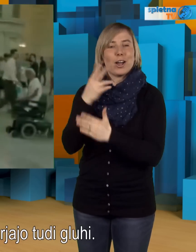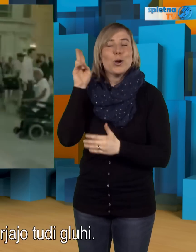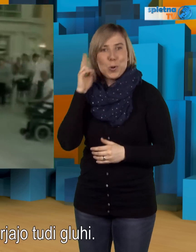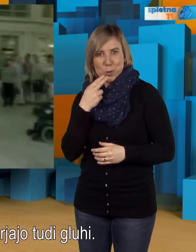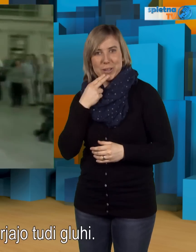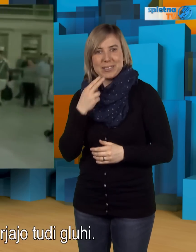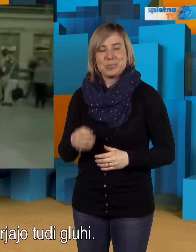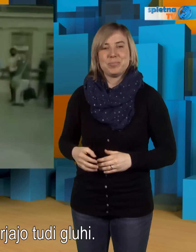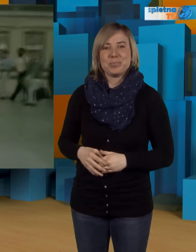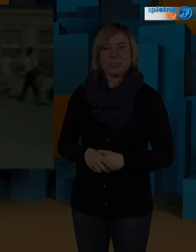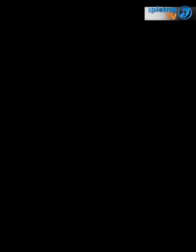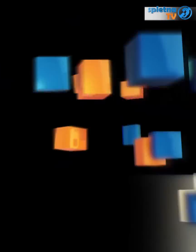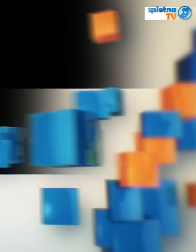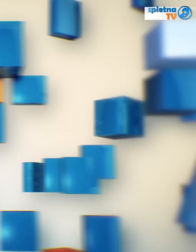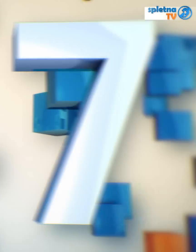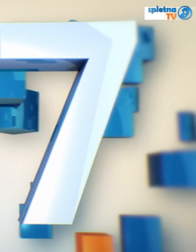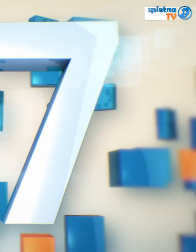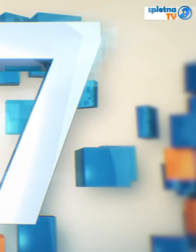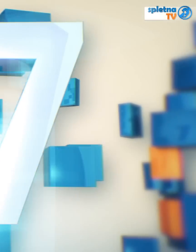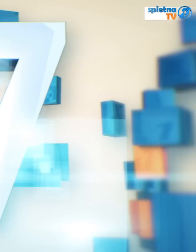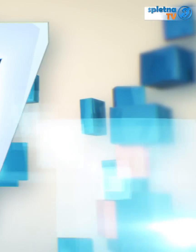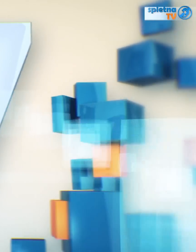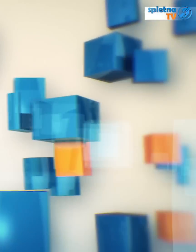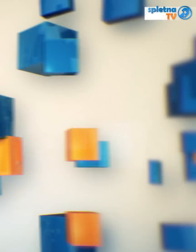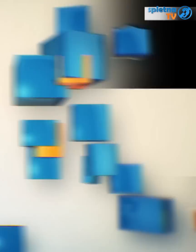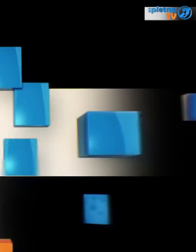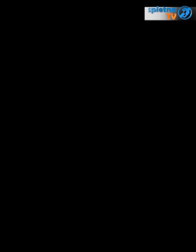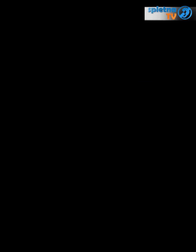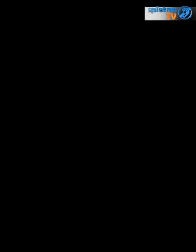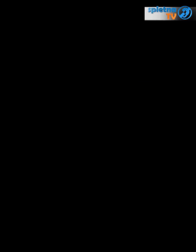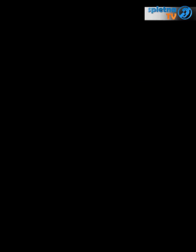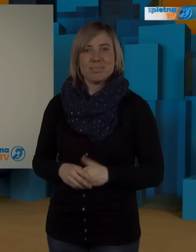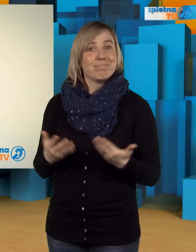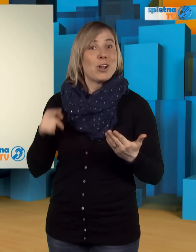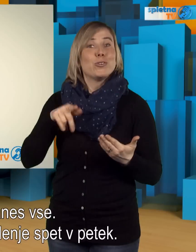ustvarjajo tudi gluhi. To je bilo za